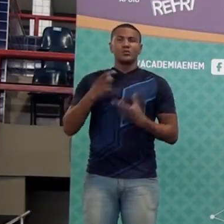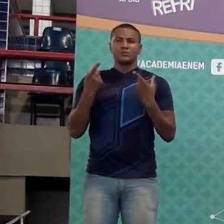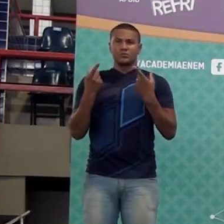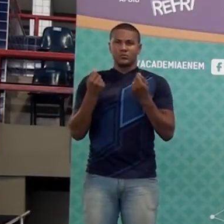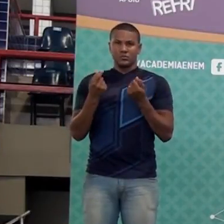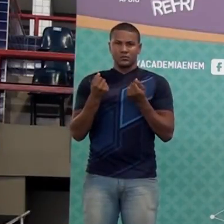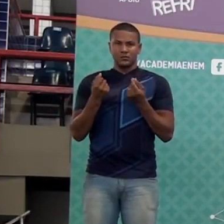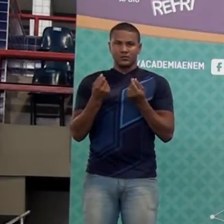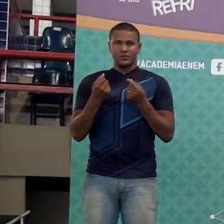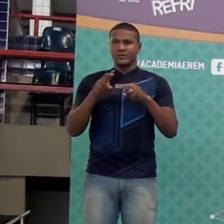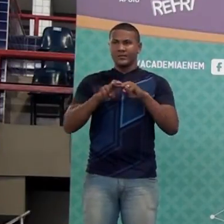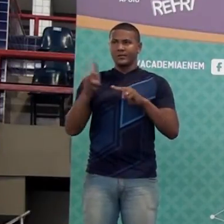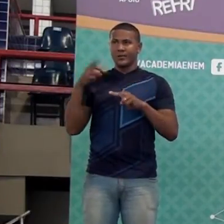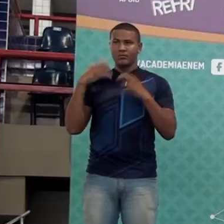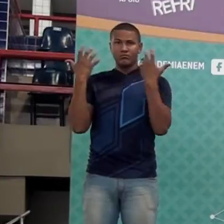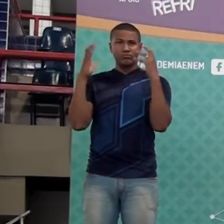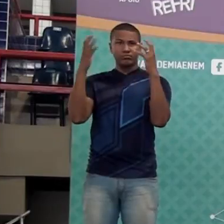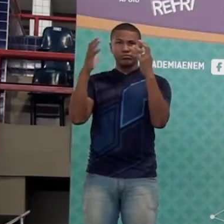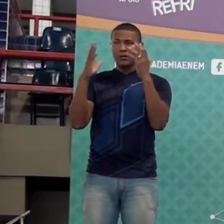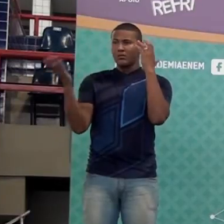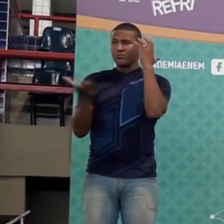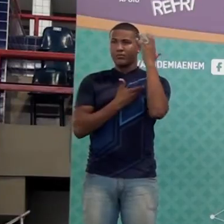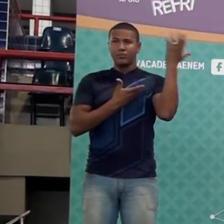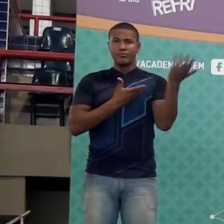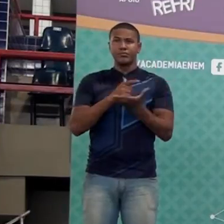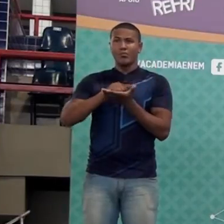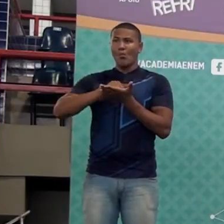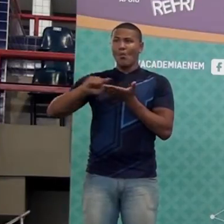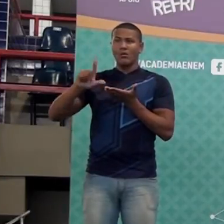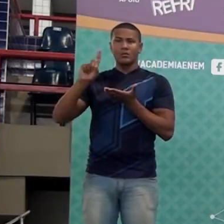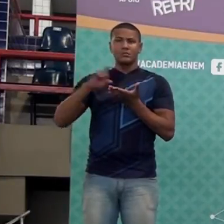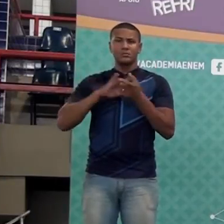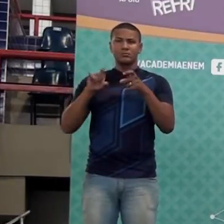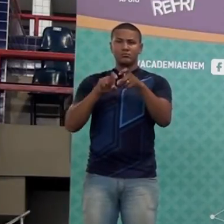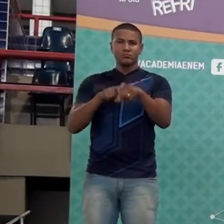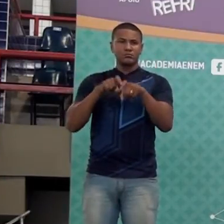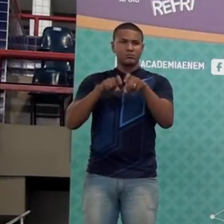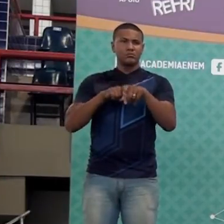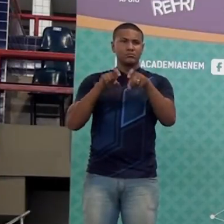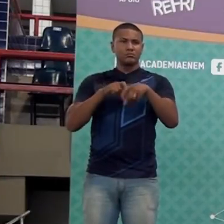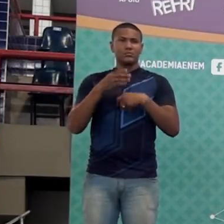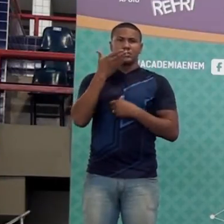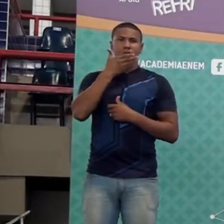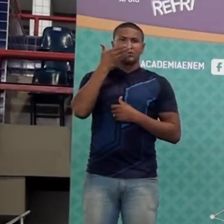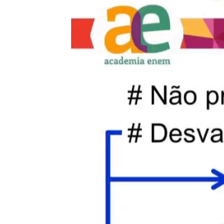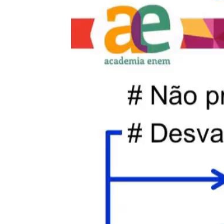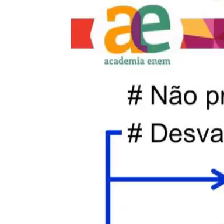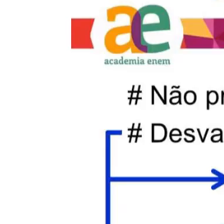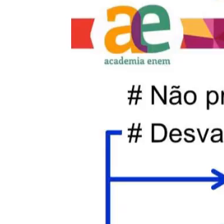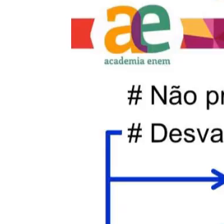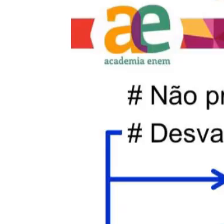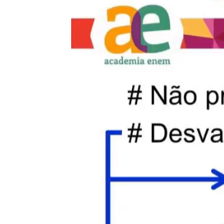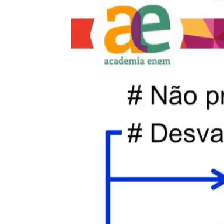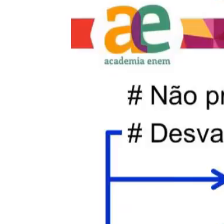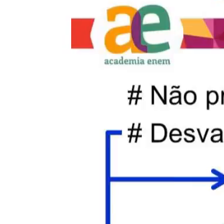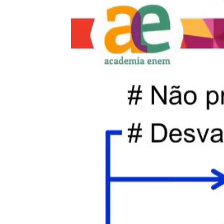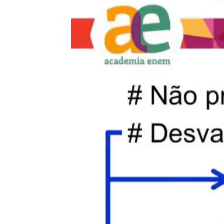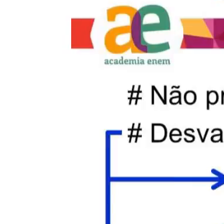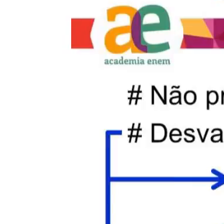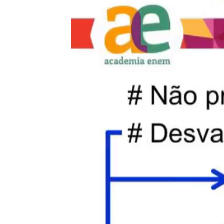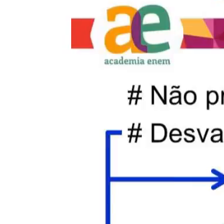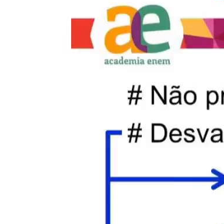plantar cana-de-açúcar e plantar soja. Não é o ideal, tá? Outro problema do etanol é com relação